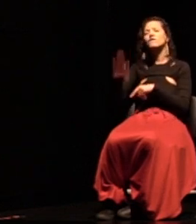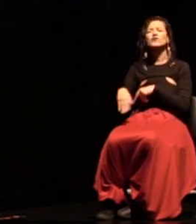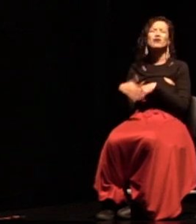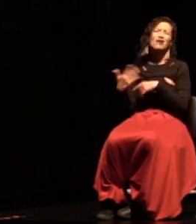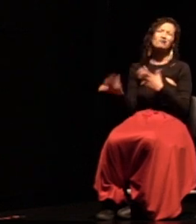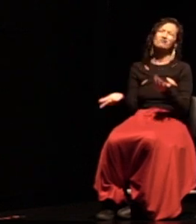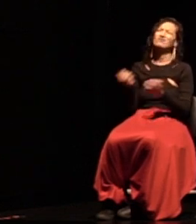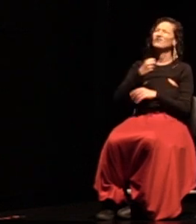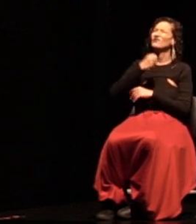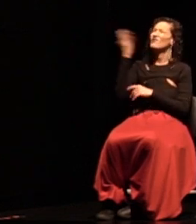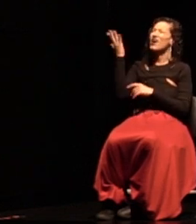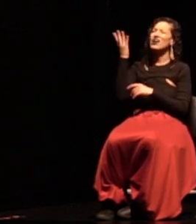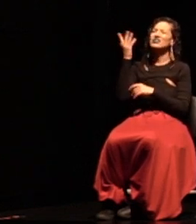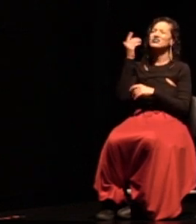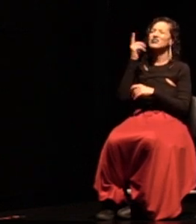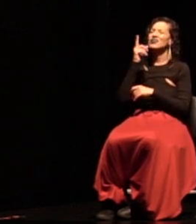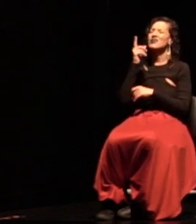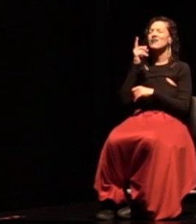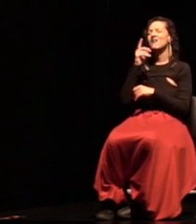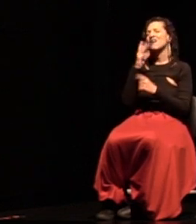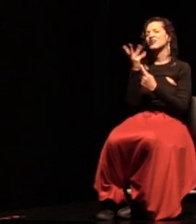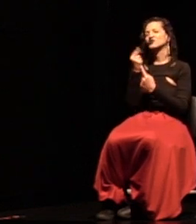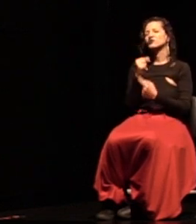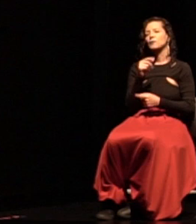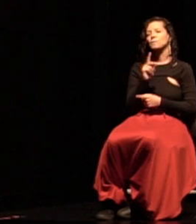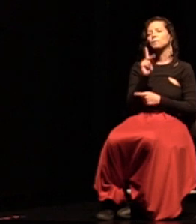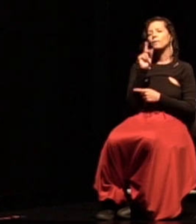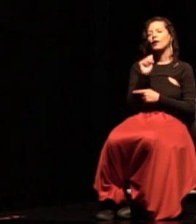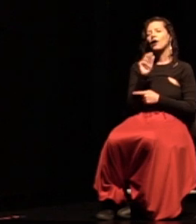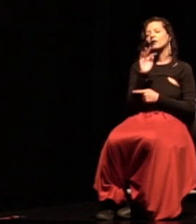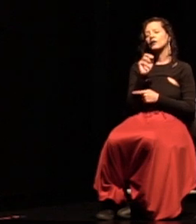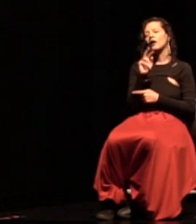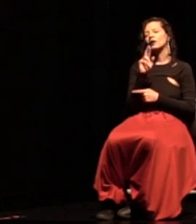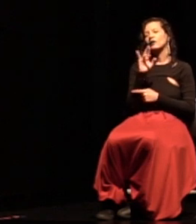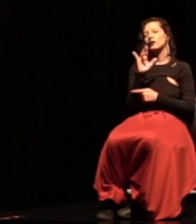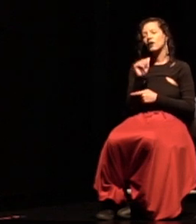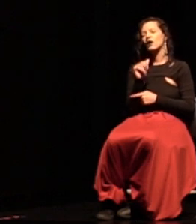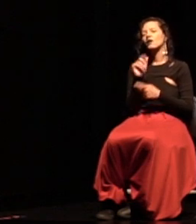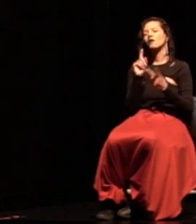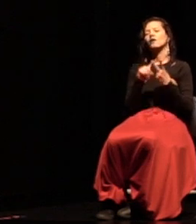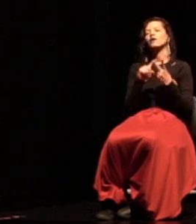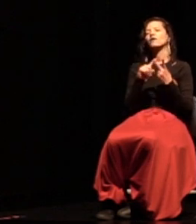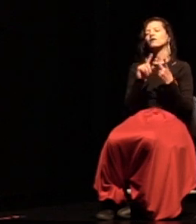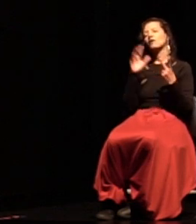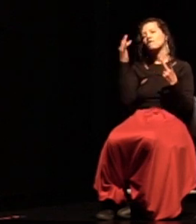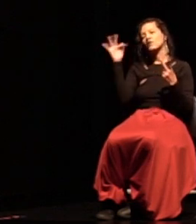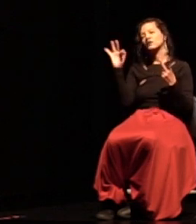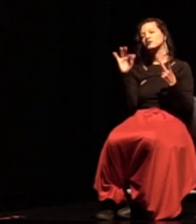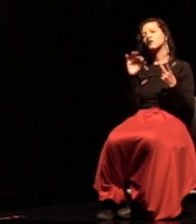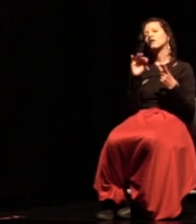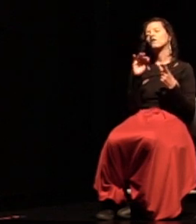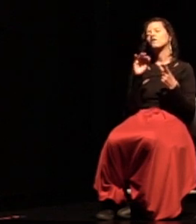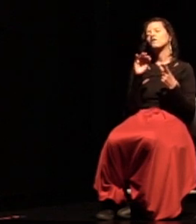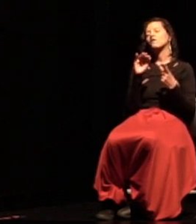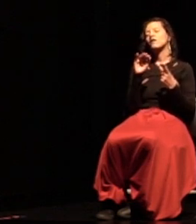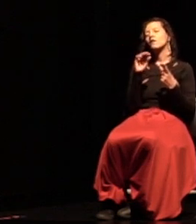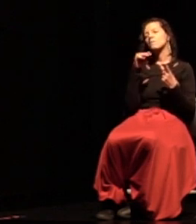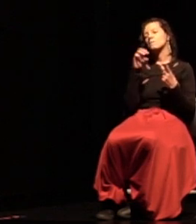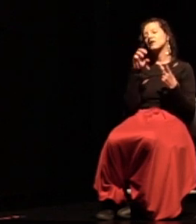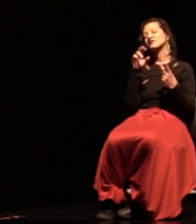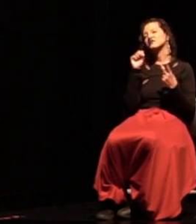várias artistas, né? Catarina Ziverding, né? E na França, Annette Messager. E era um